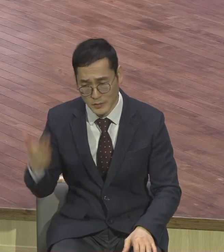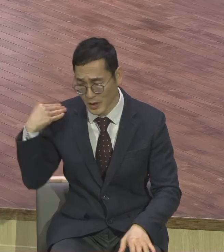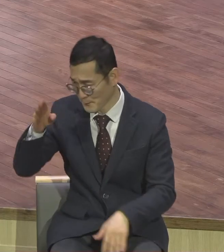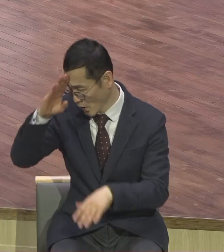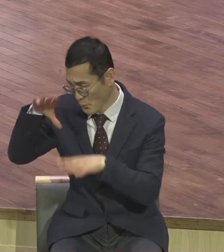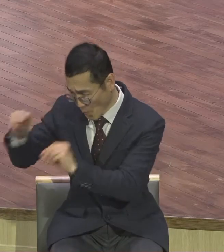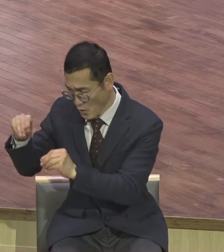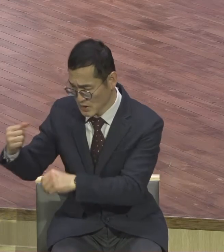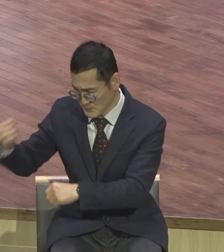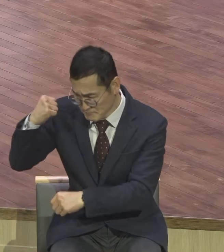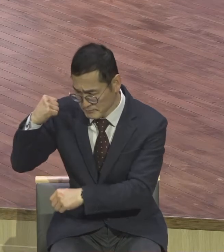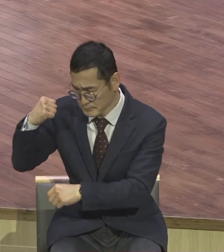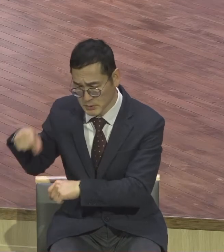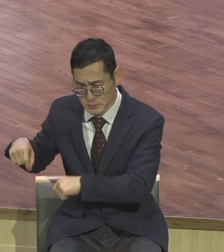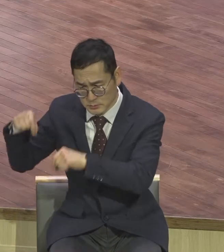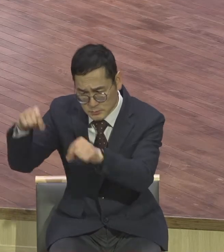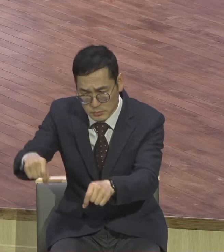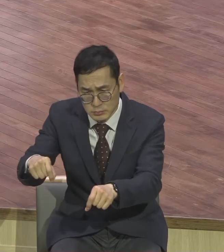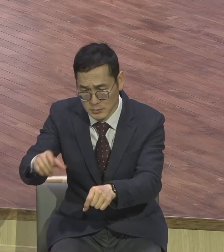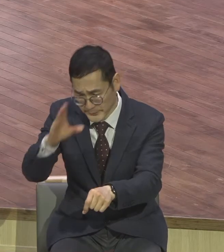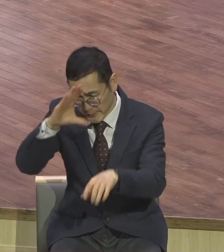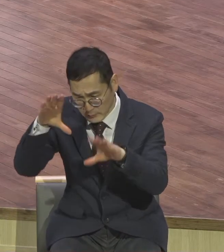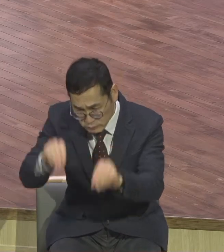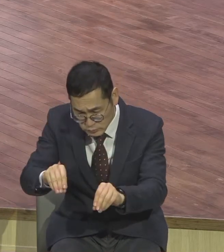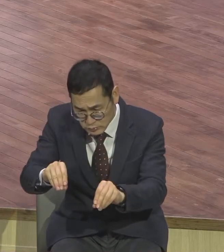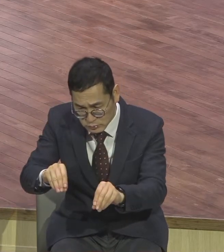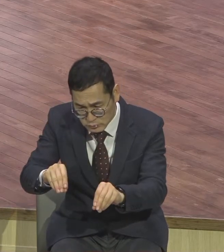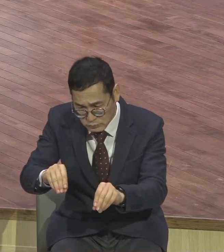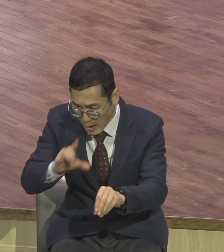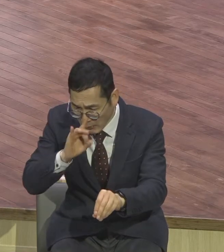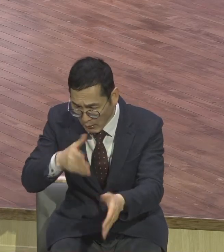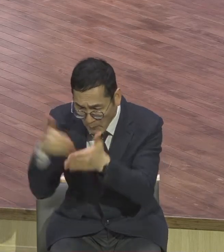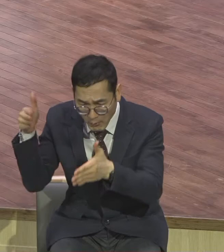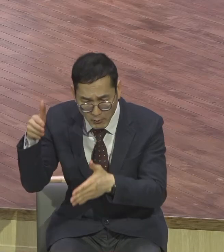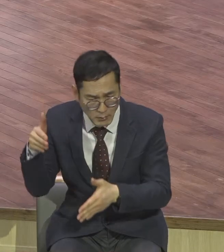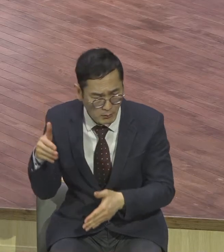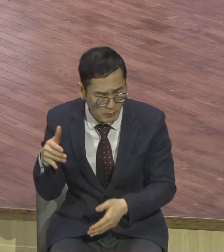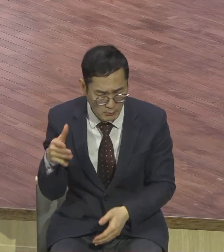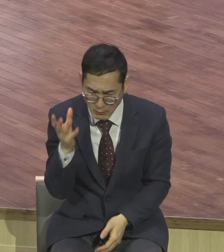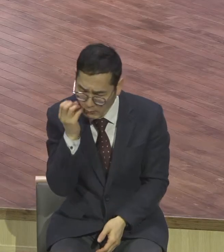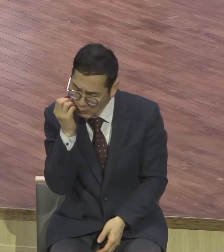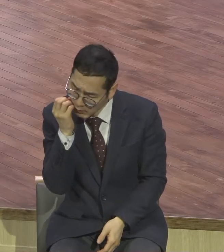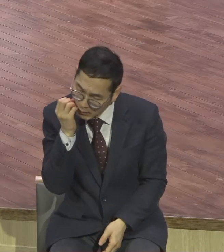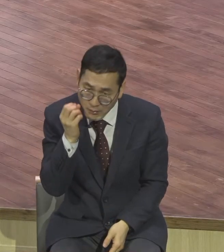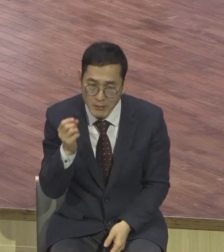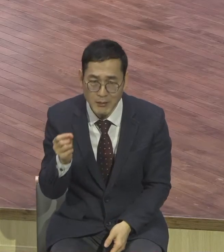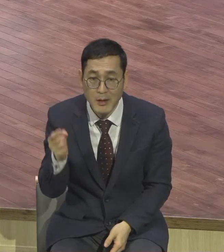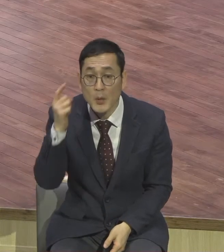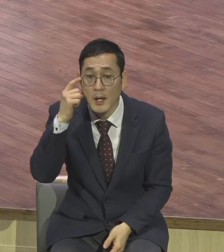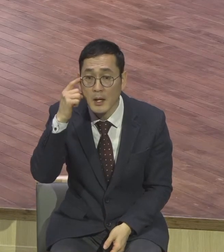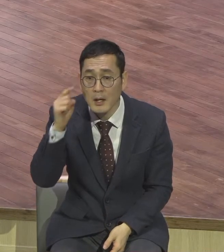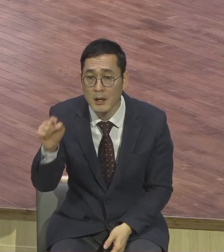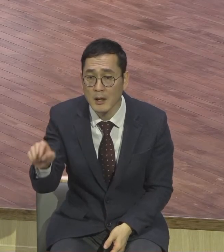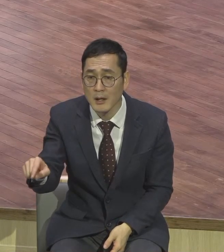전에 일어났으니까 일어날 줄 알았는데 일어났지를 안 해. 왜 그래요?